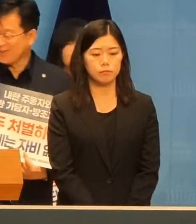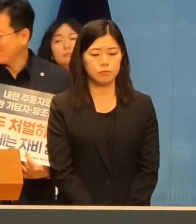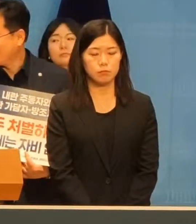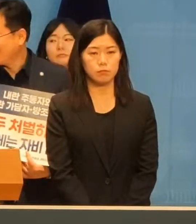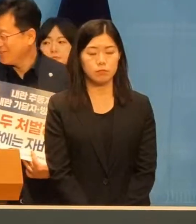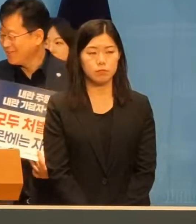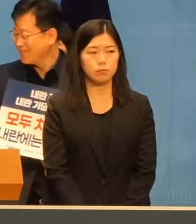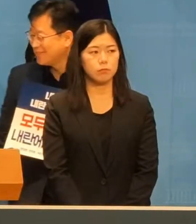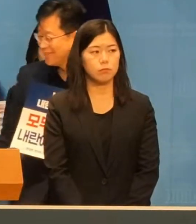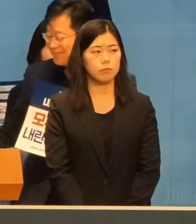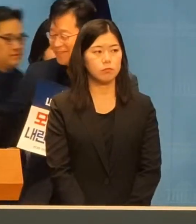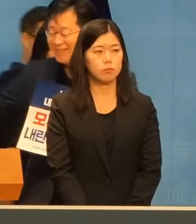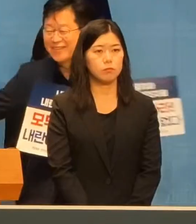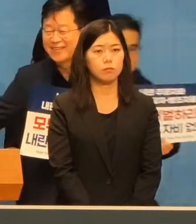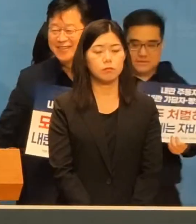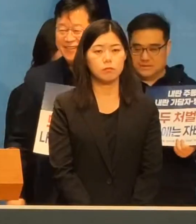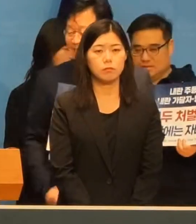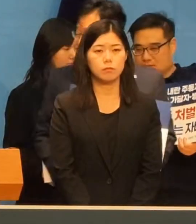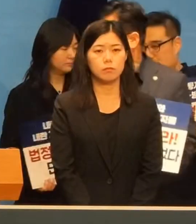기다리고 있습니다.